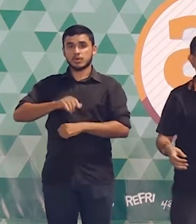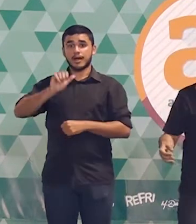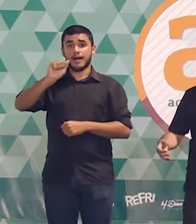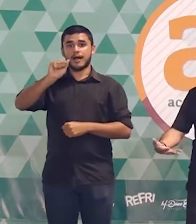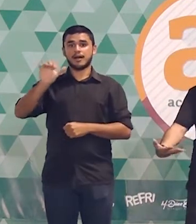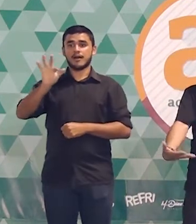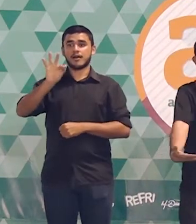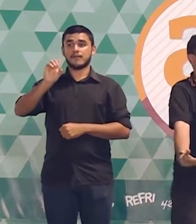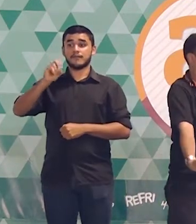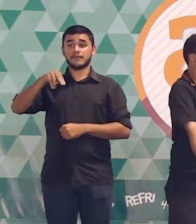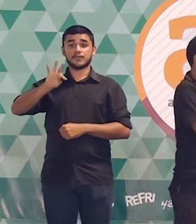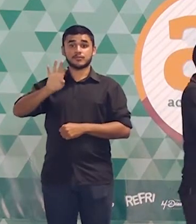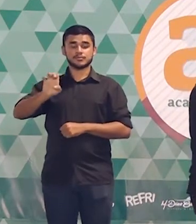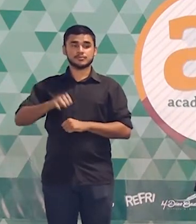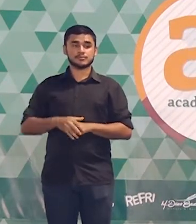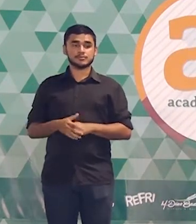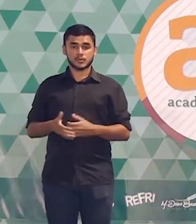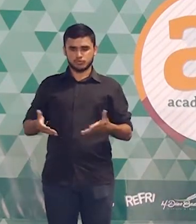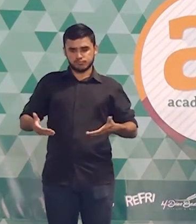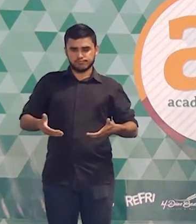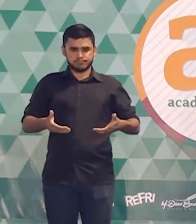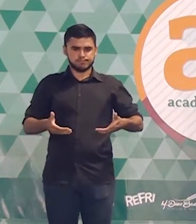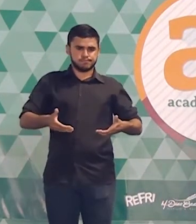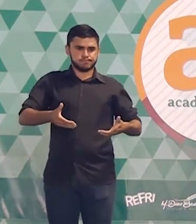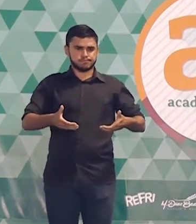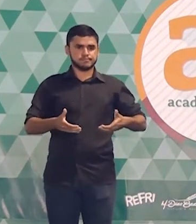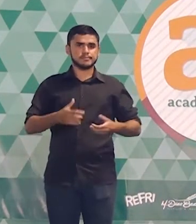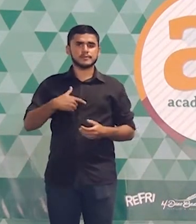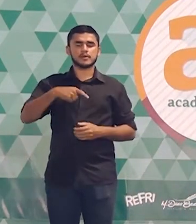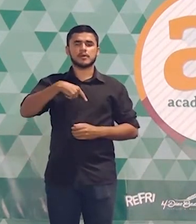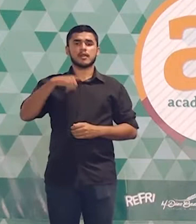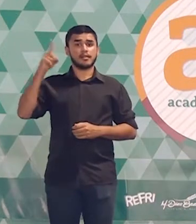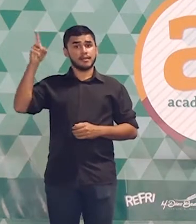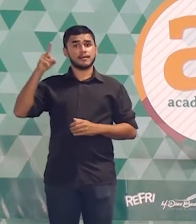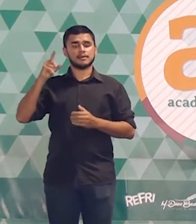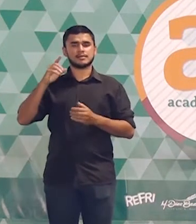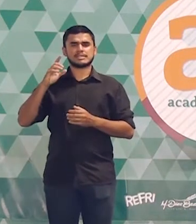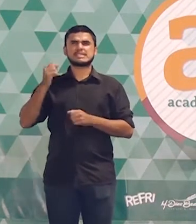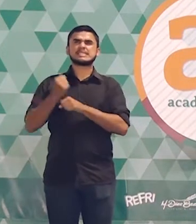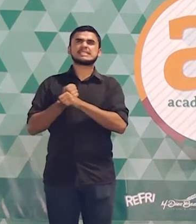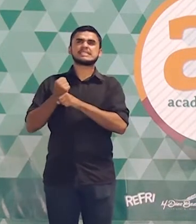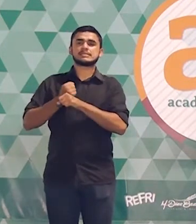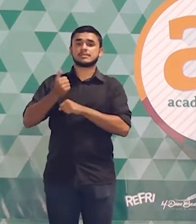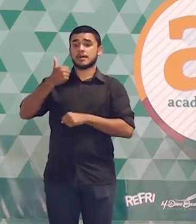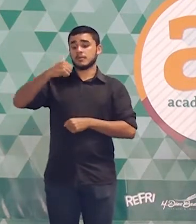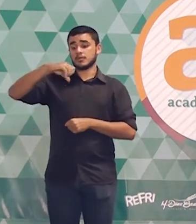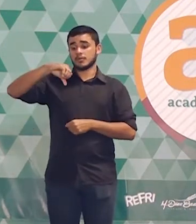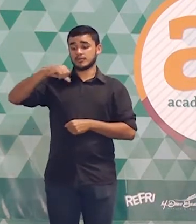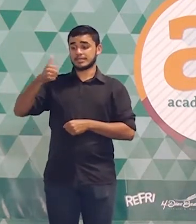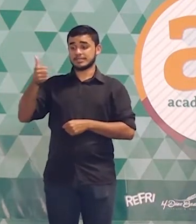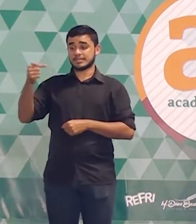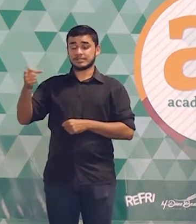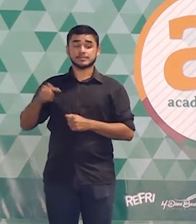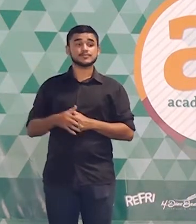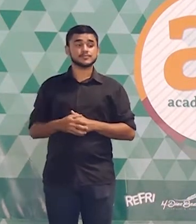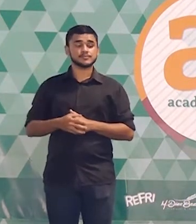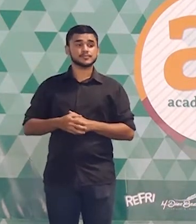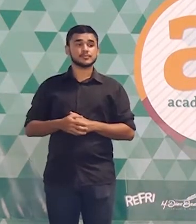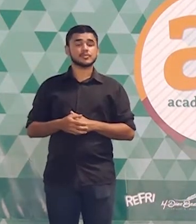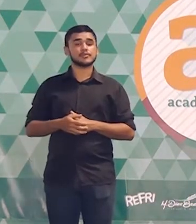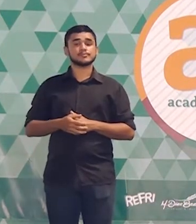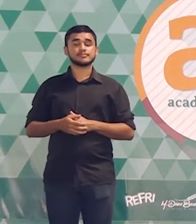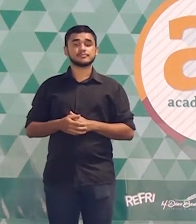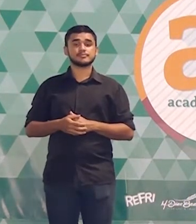Fonte, entendeu? Aí estavam levando e tal. É de 1917 também. Estavam